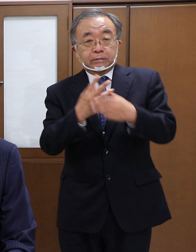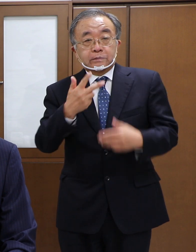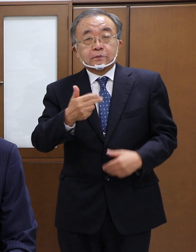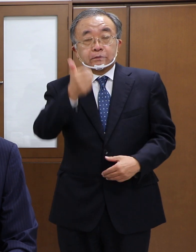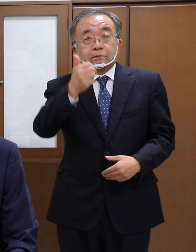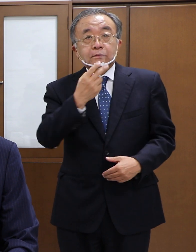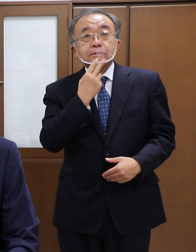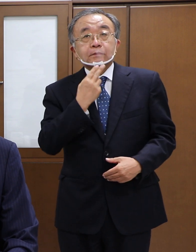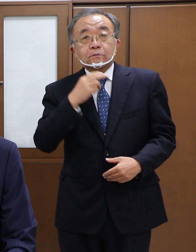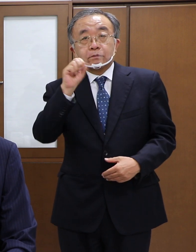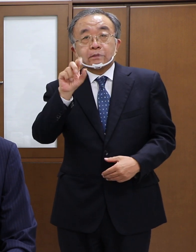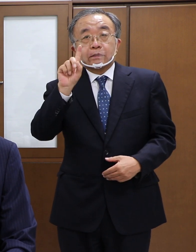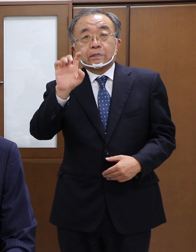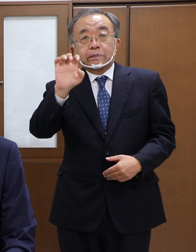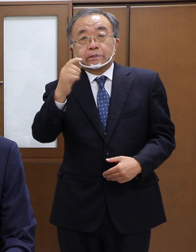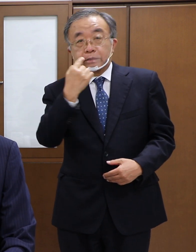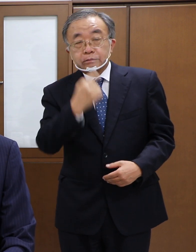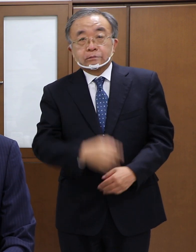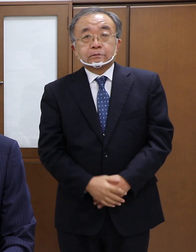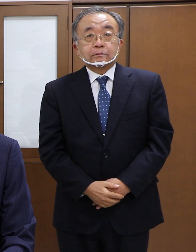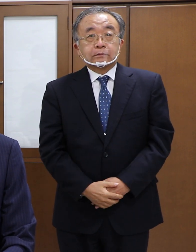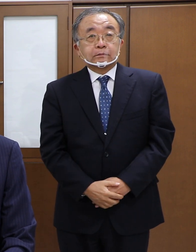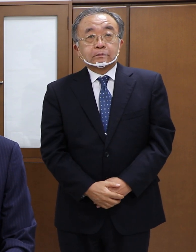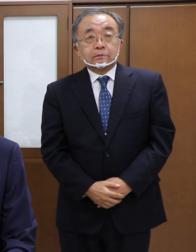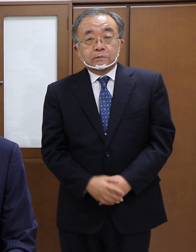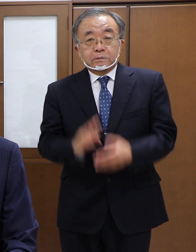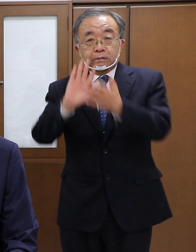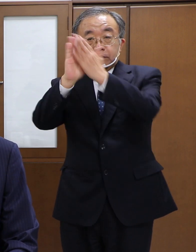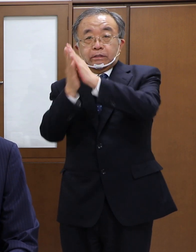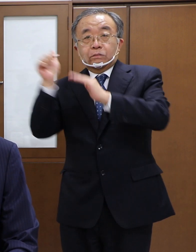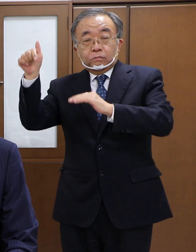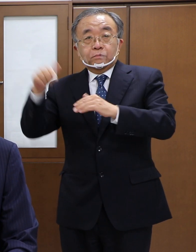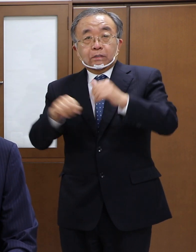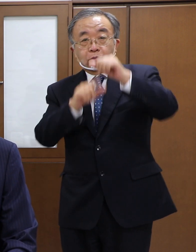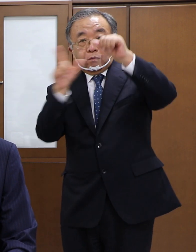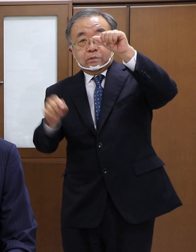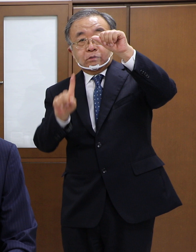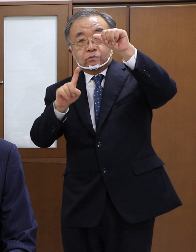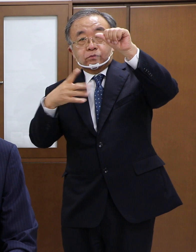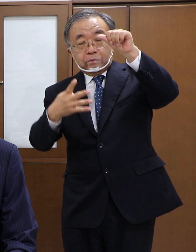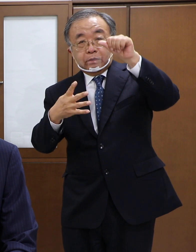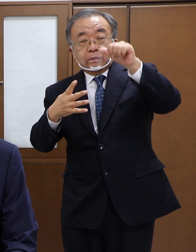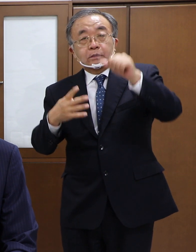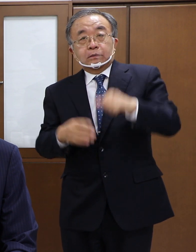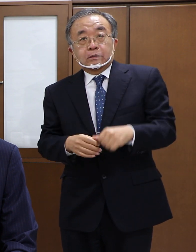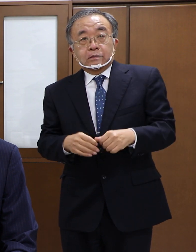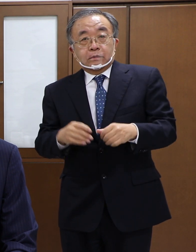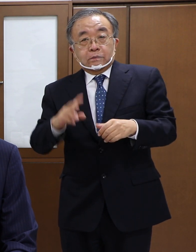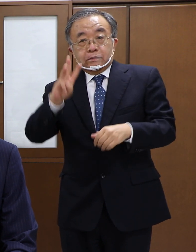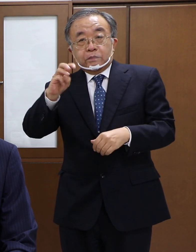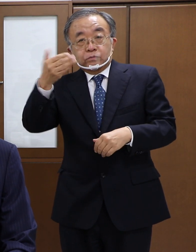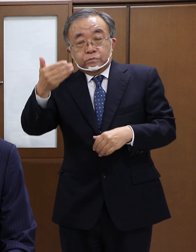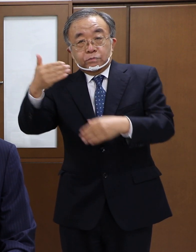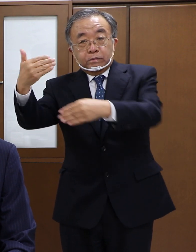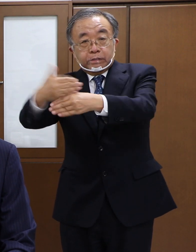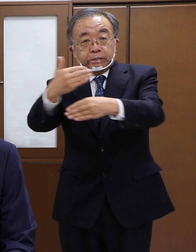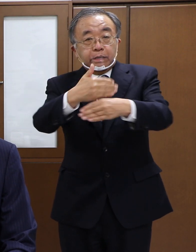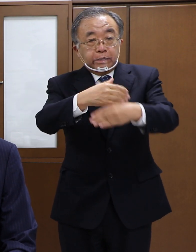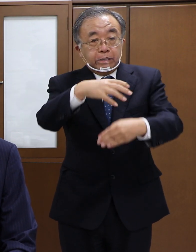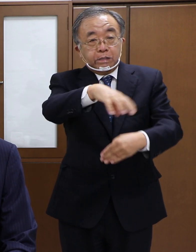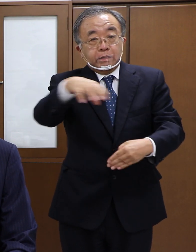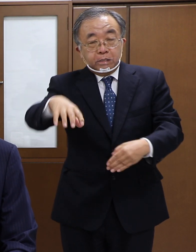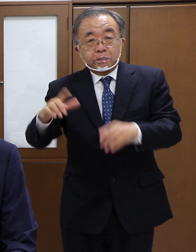熱海市長の斉藤栄です。政府は5月14日静岡県を含む39県に出してい